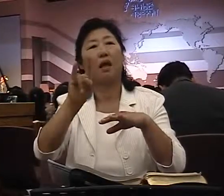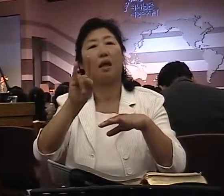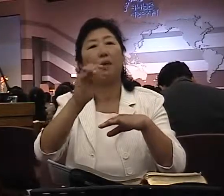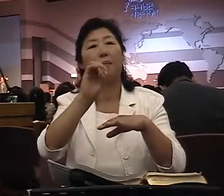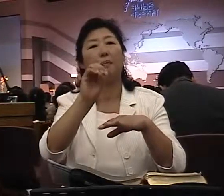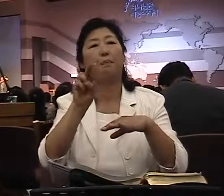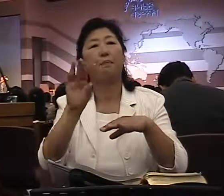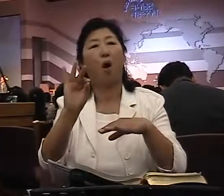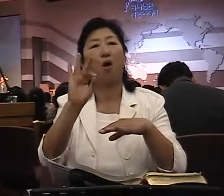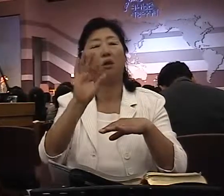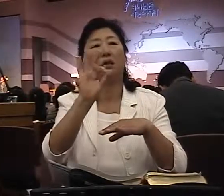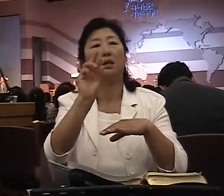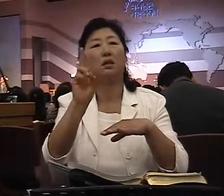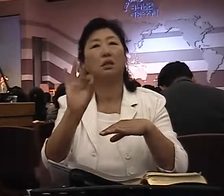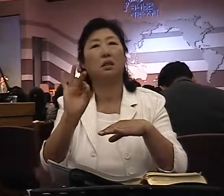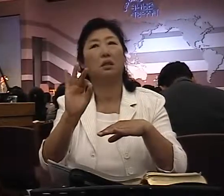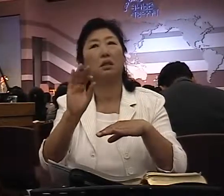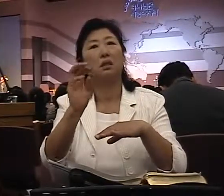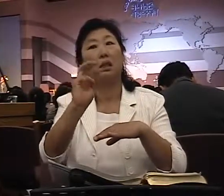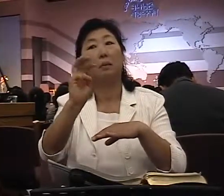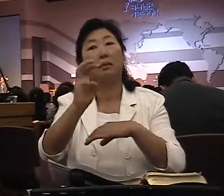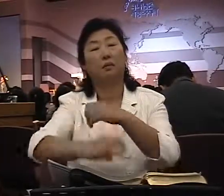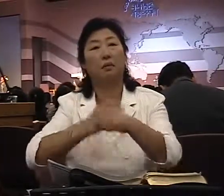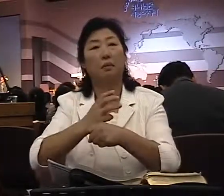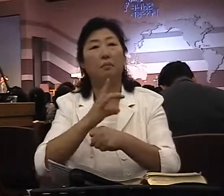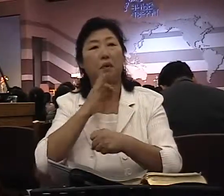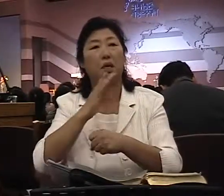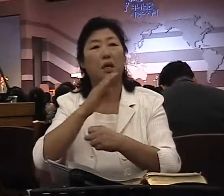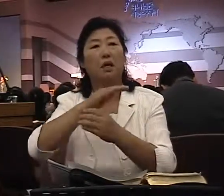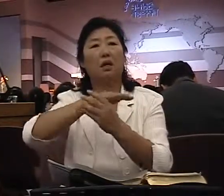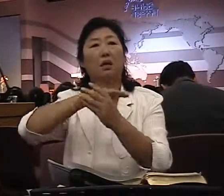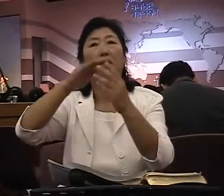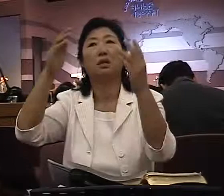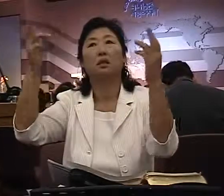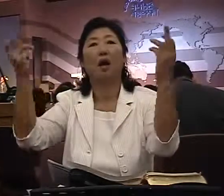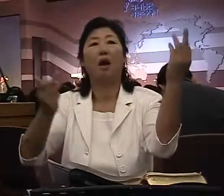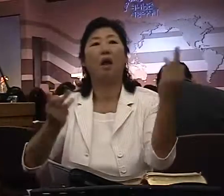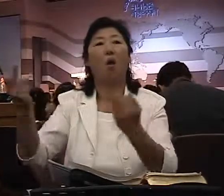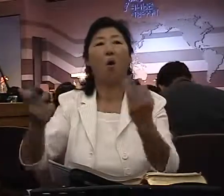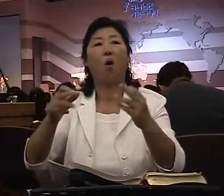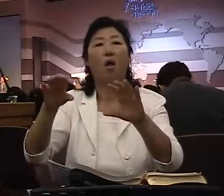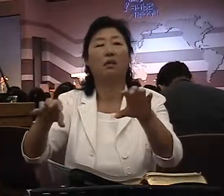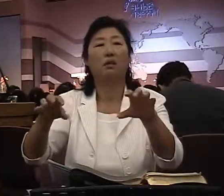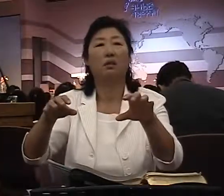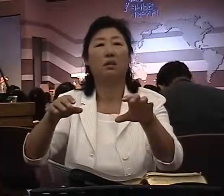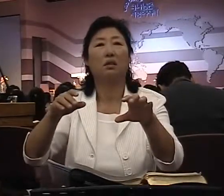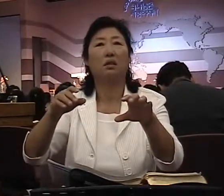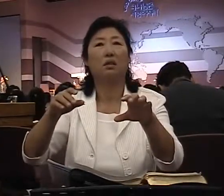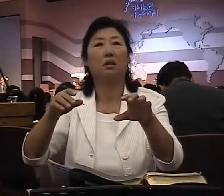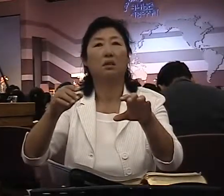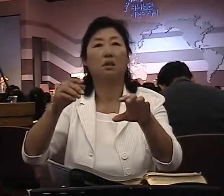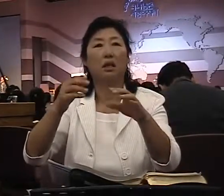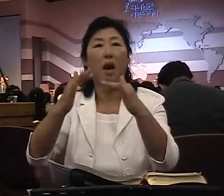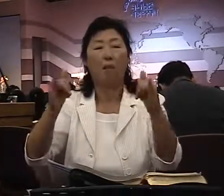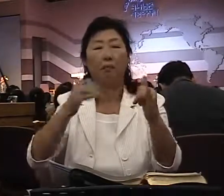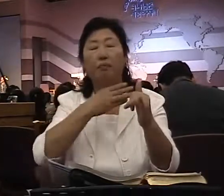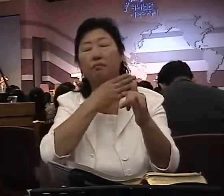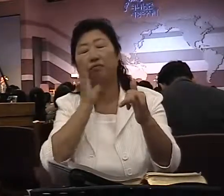30년 만에 산에서 발견된 한 할아버지가 있었어요. 일본 할아버지인데 그 이름이 쇼코이 요코이였습니다. 이름도 안